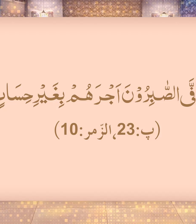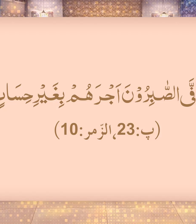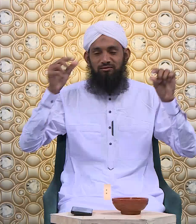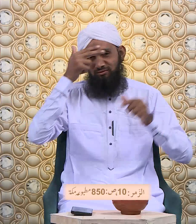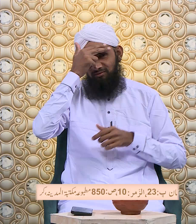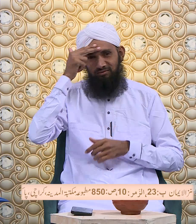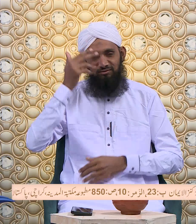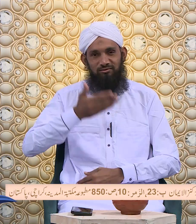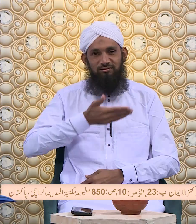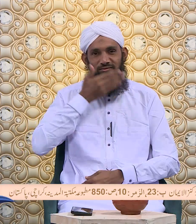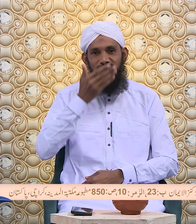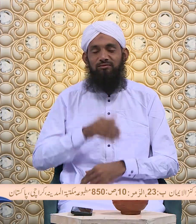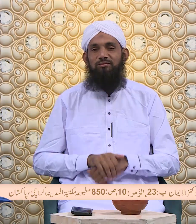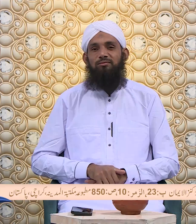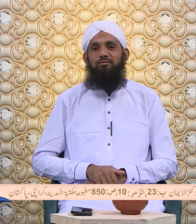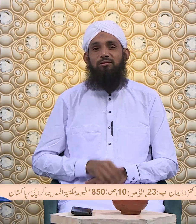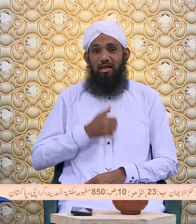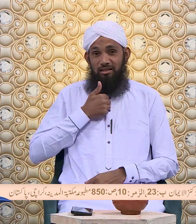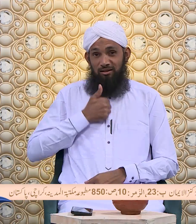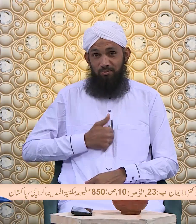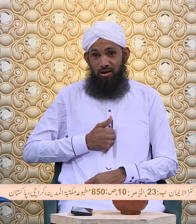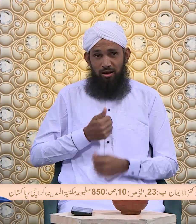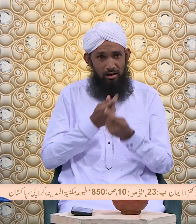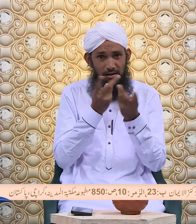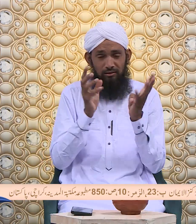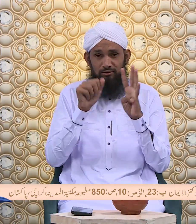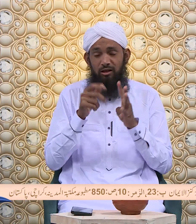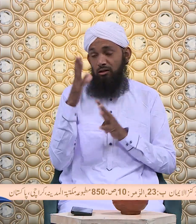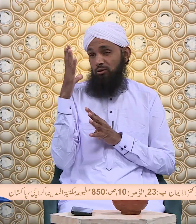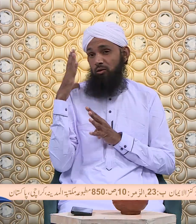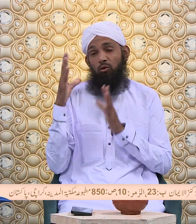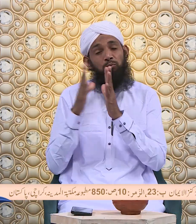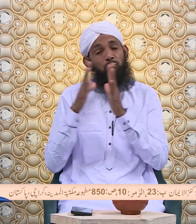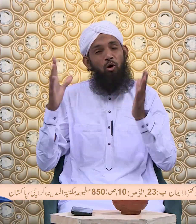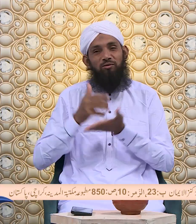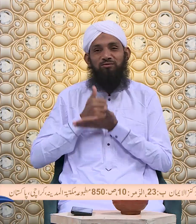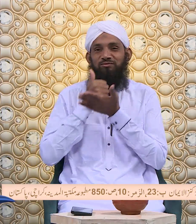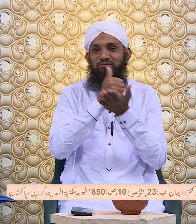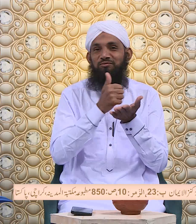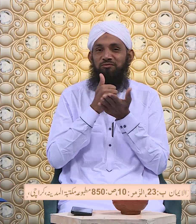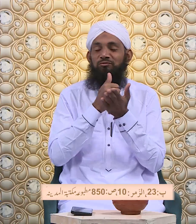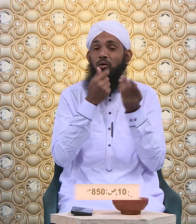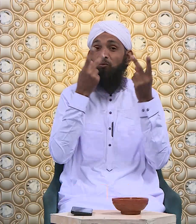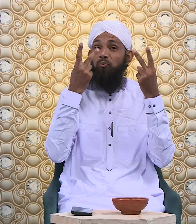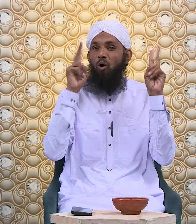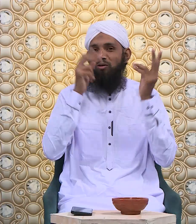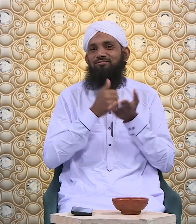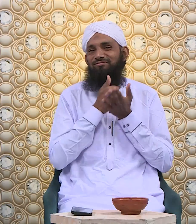ترجمہ کنزو الایمان صابروں ہی کو ان کا ثواب بھرپور دیا جائے گا بے گنتی پیارے اسلامی